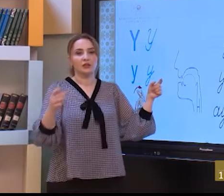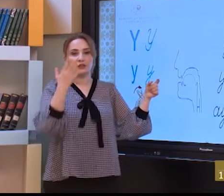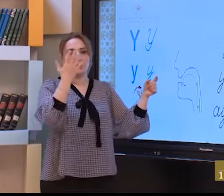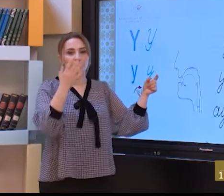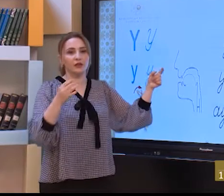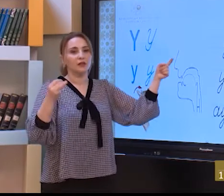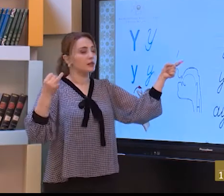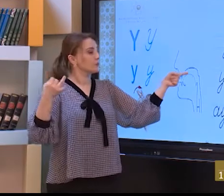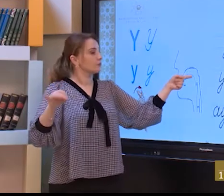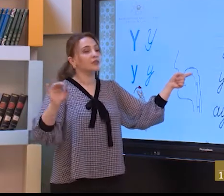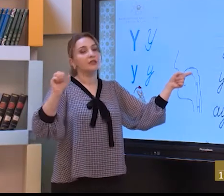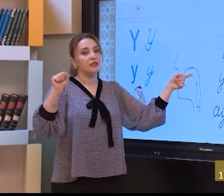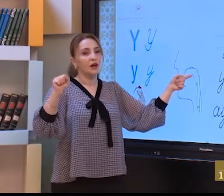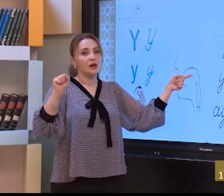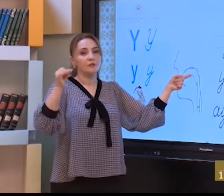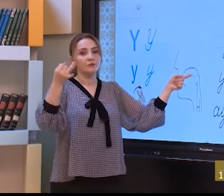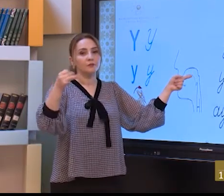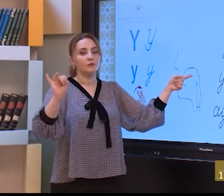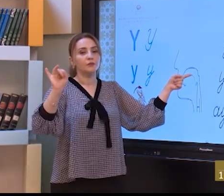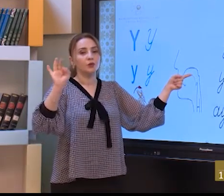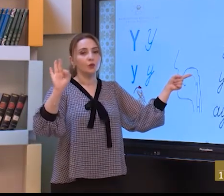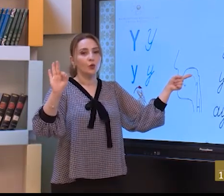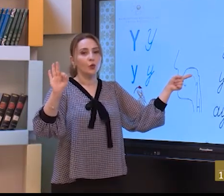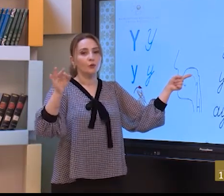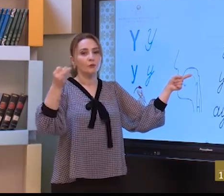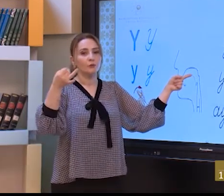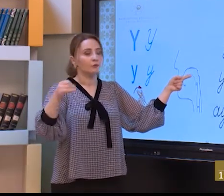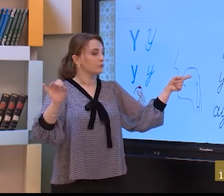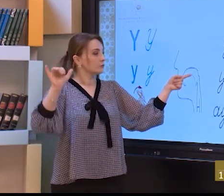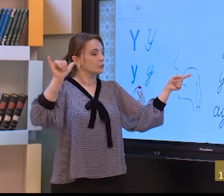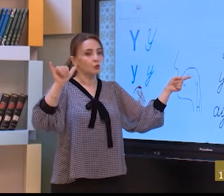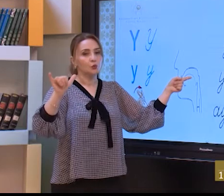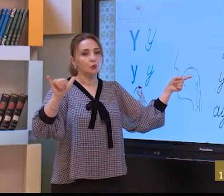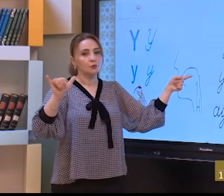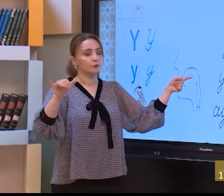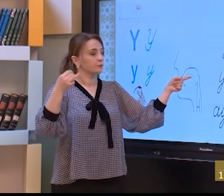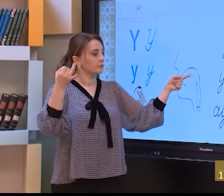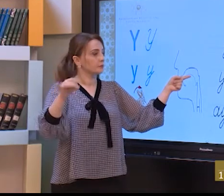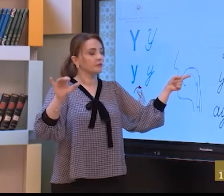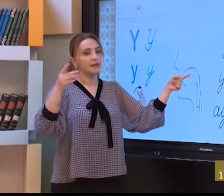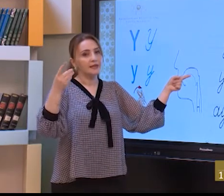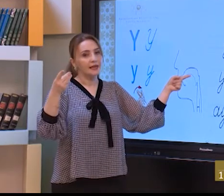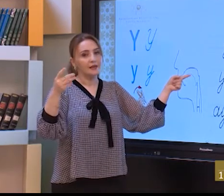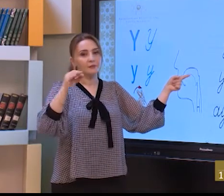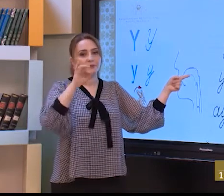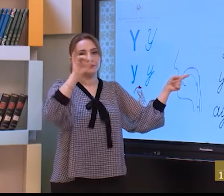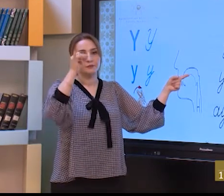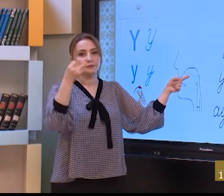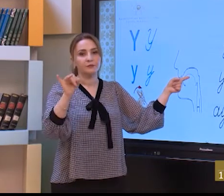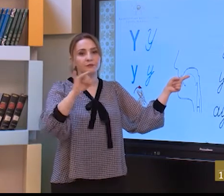Hecalarda oxuyaq. Ya, yo, yu, ye,